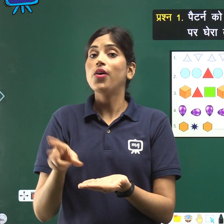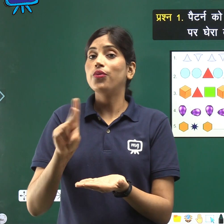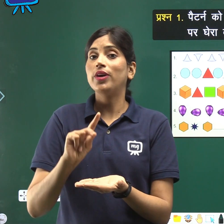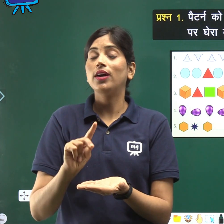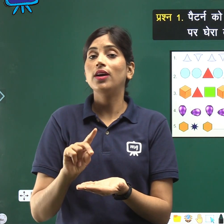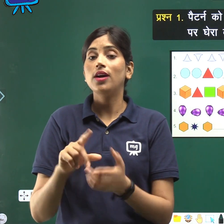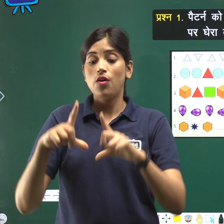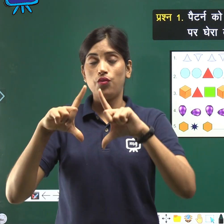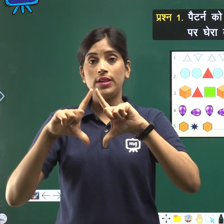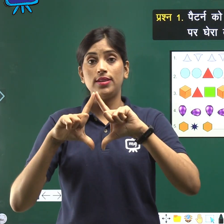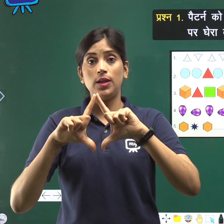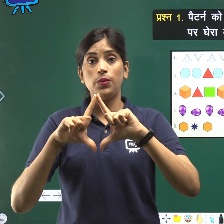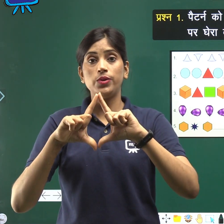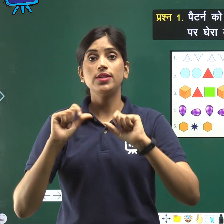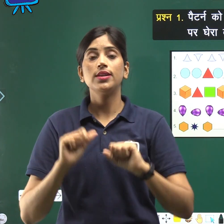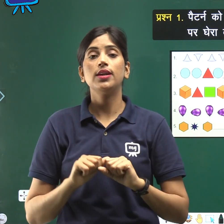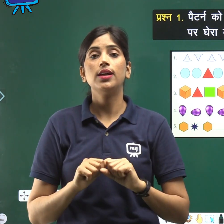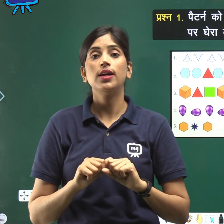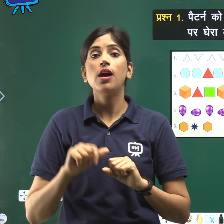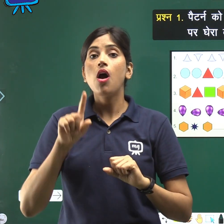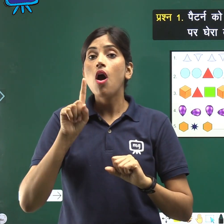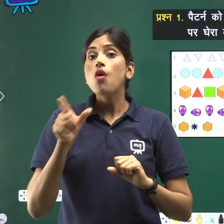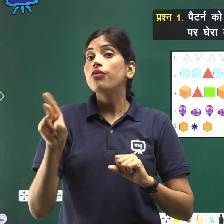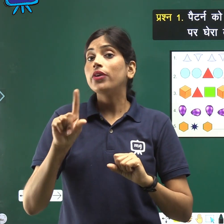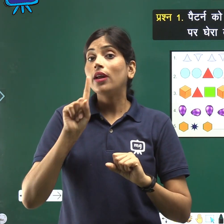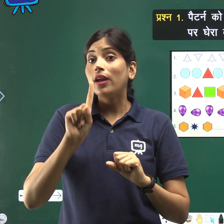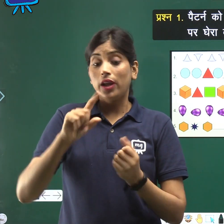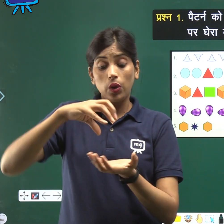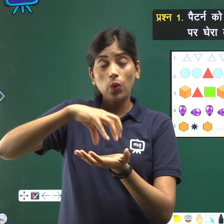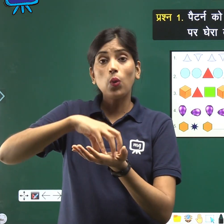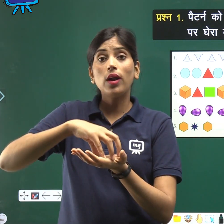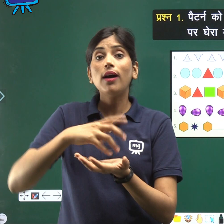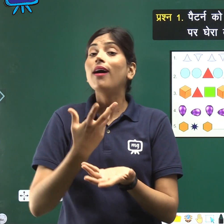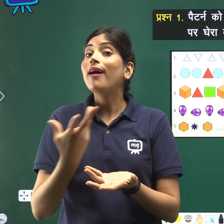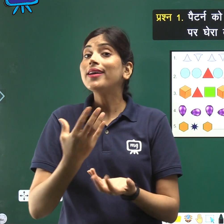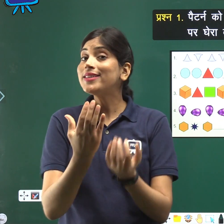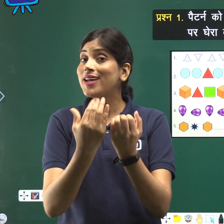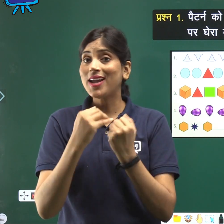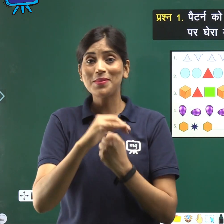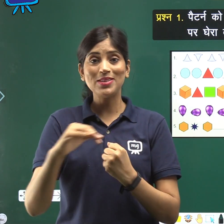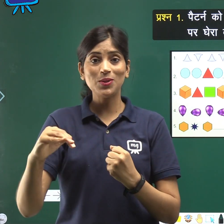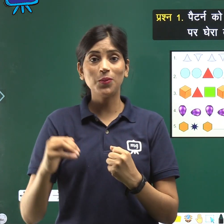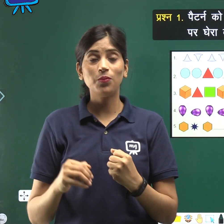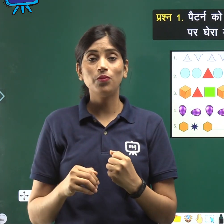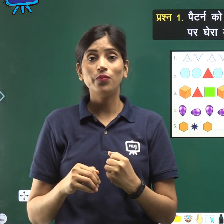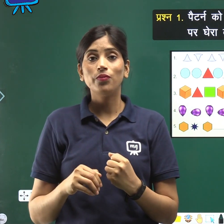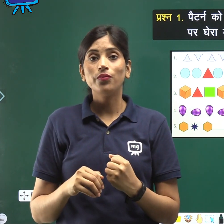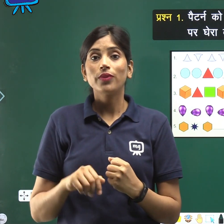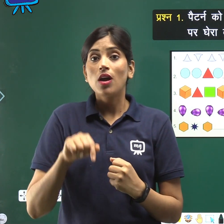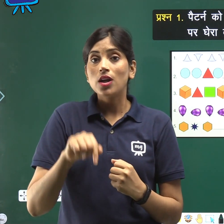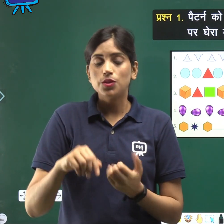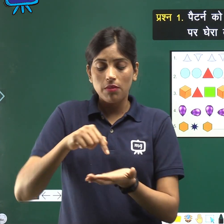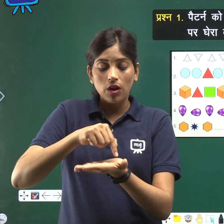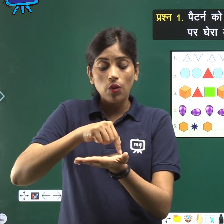फिर त्रिभुज, फिर 1 गोला। तो क्या आएगा बच्चों? इसमें